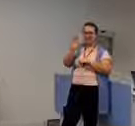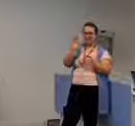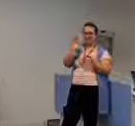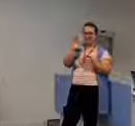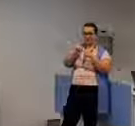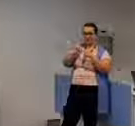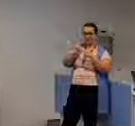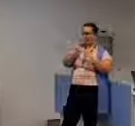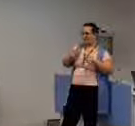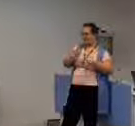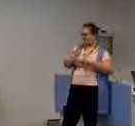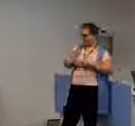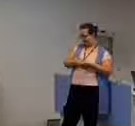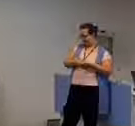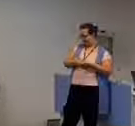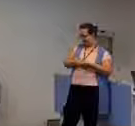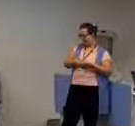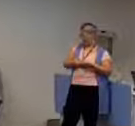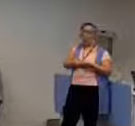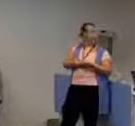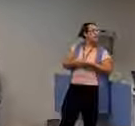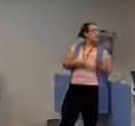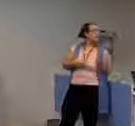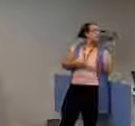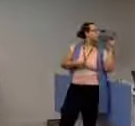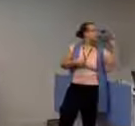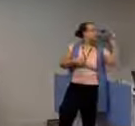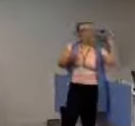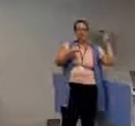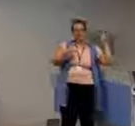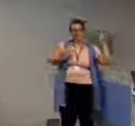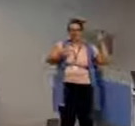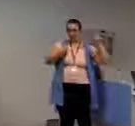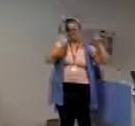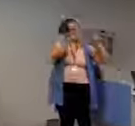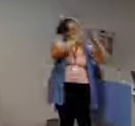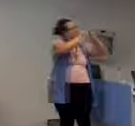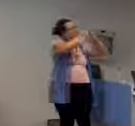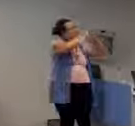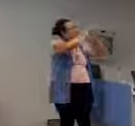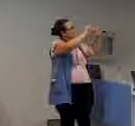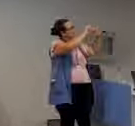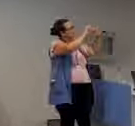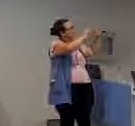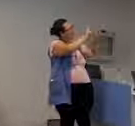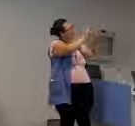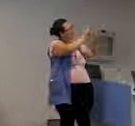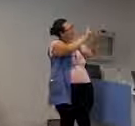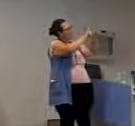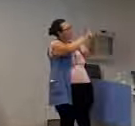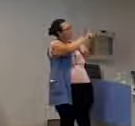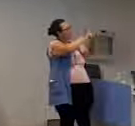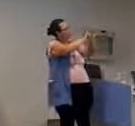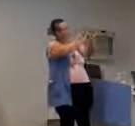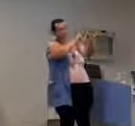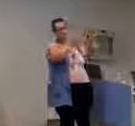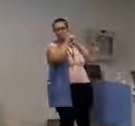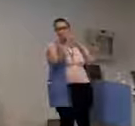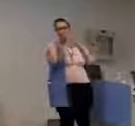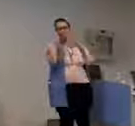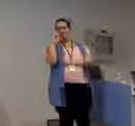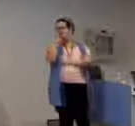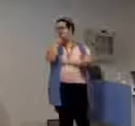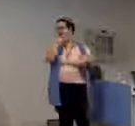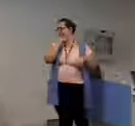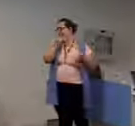dessa peça aqui. Ao passo que com os recursos extremamente específicos e avançados para desenvolvimento